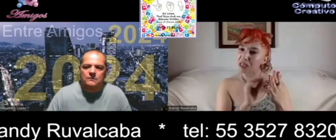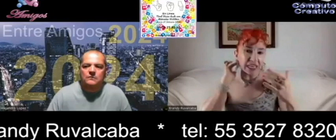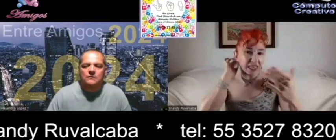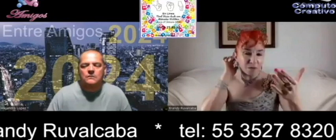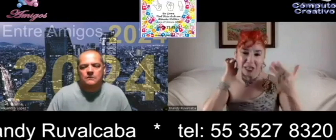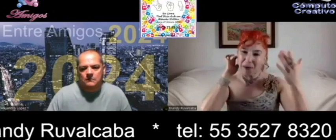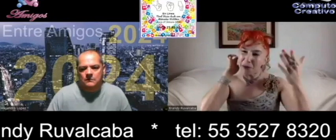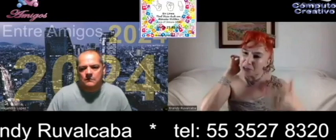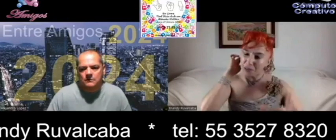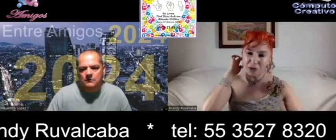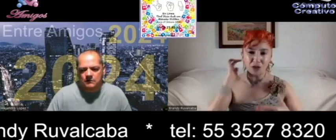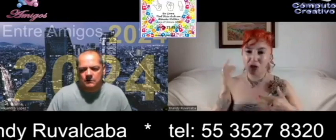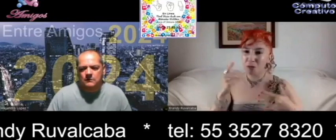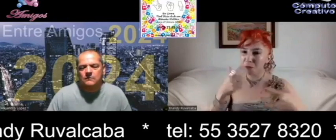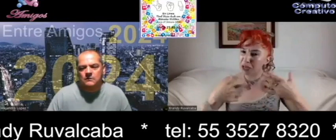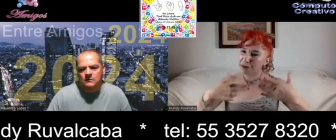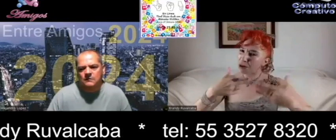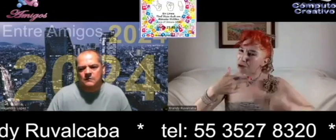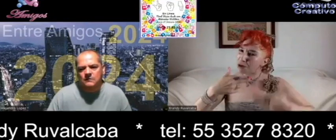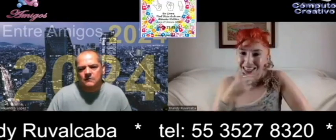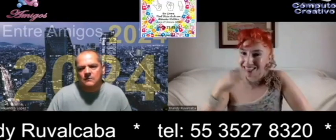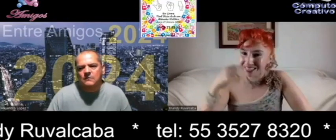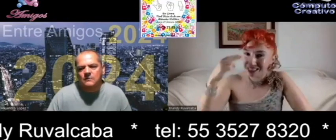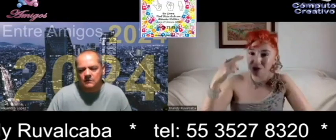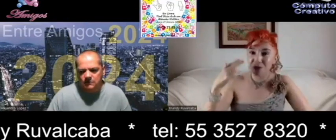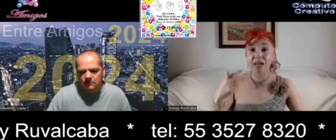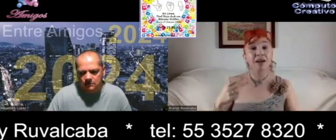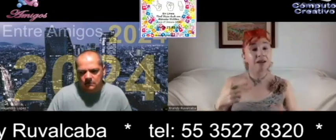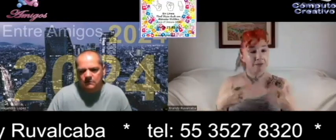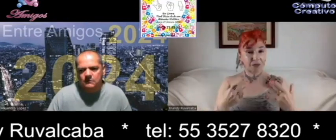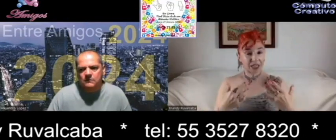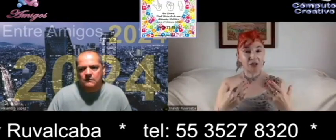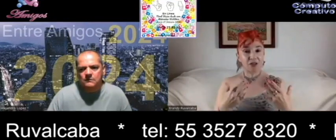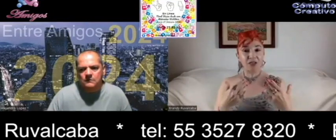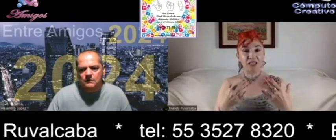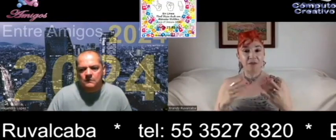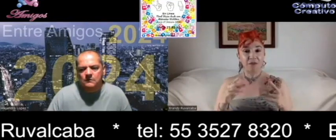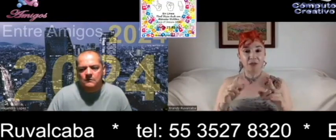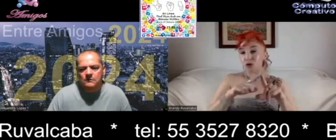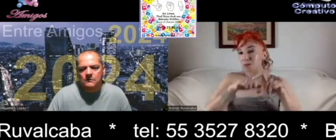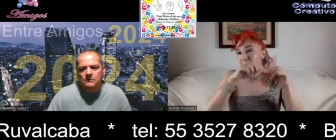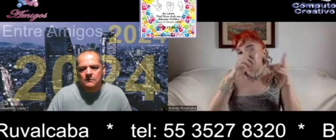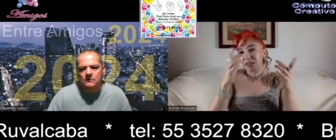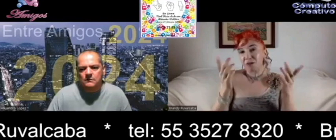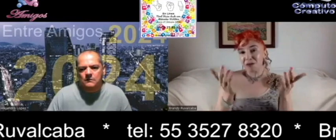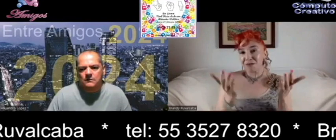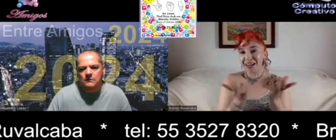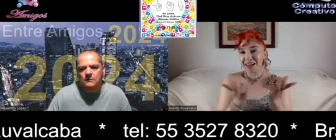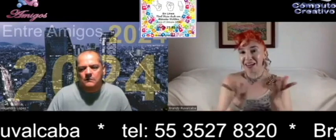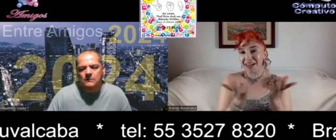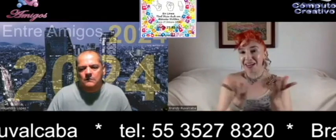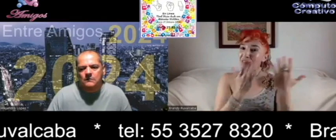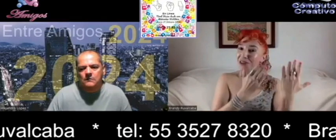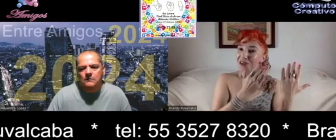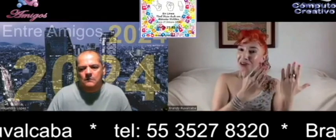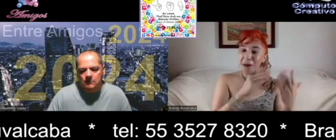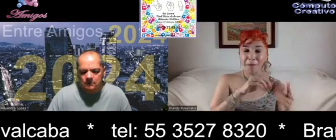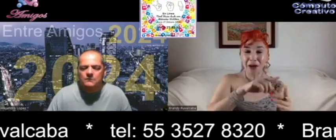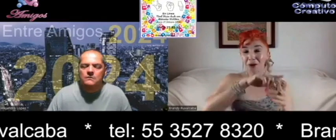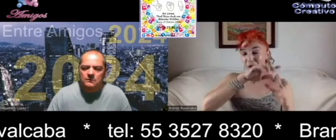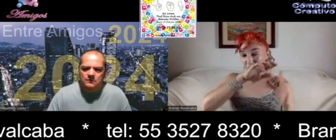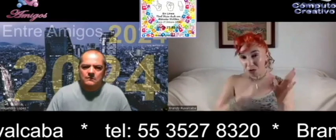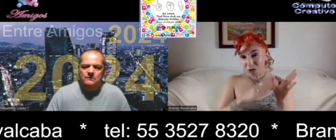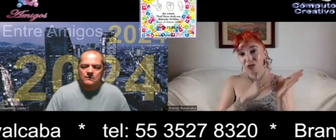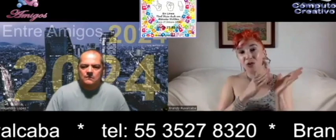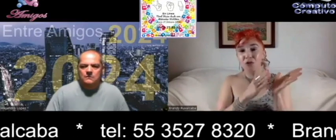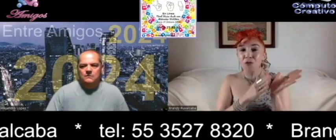cómo se dice, explícamelo en español, porque a ver, no hay una seña, ¿qué significa? Entonces, yo mi objetivo primario era otro,